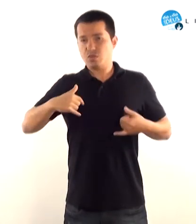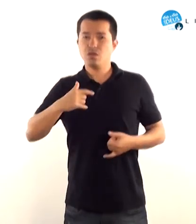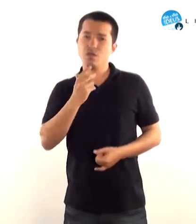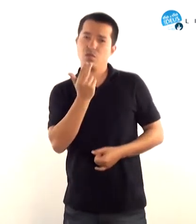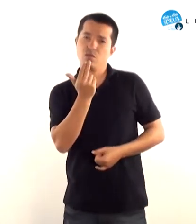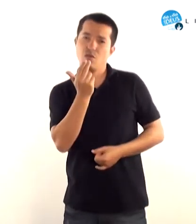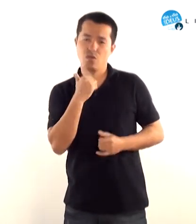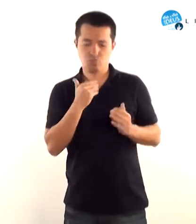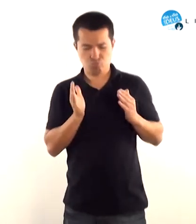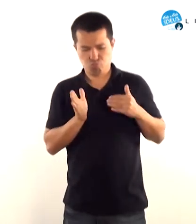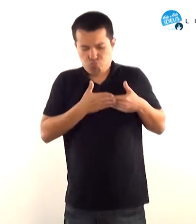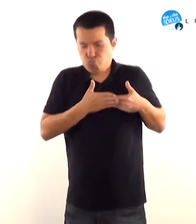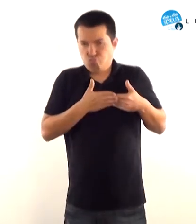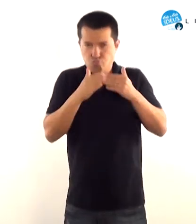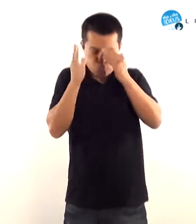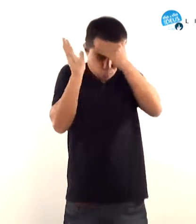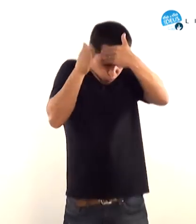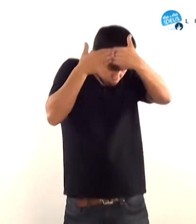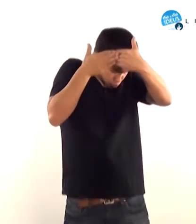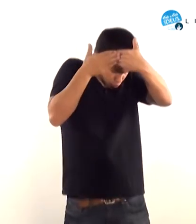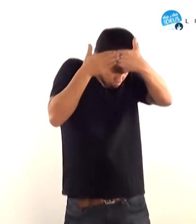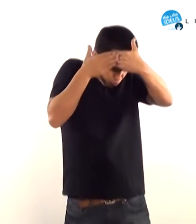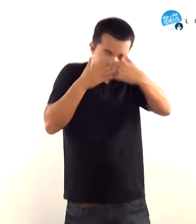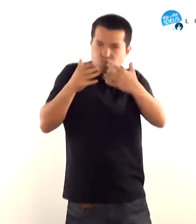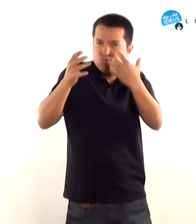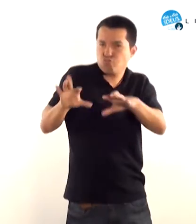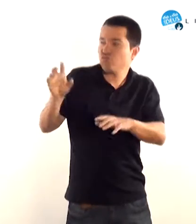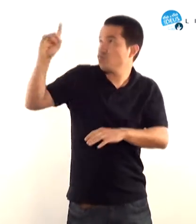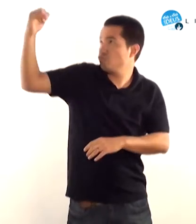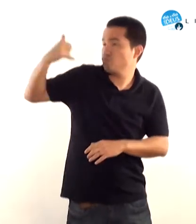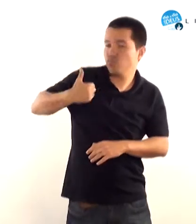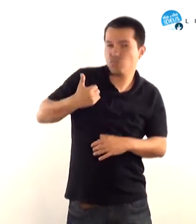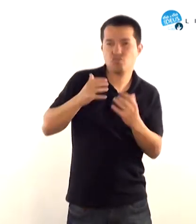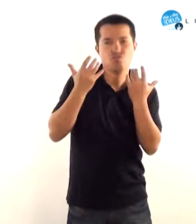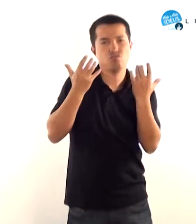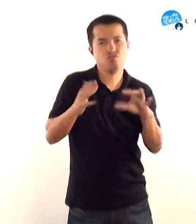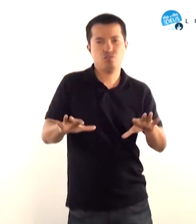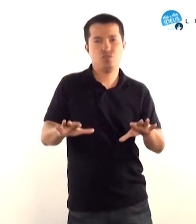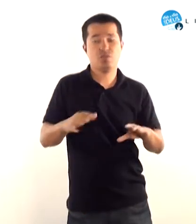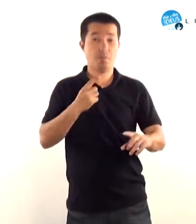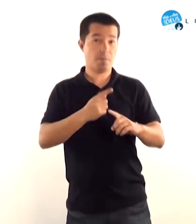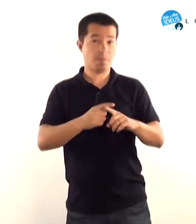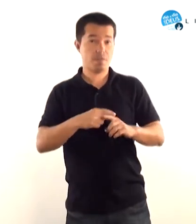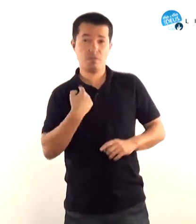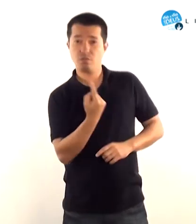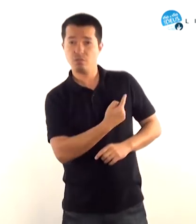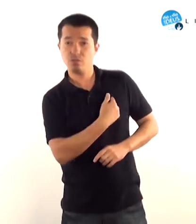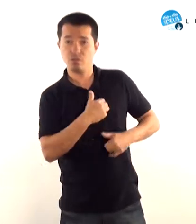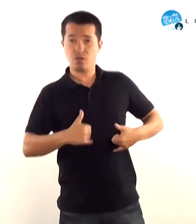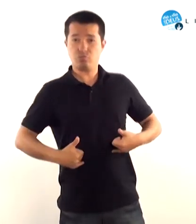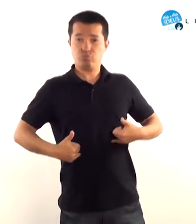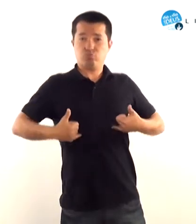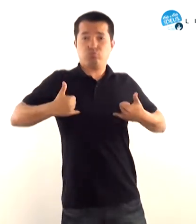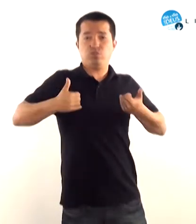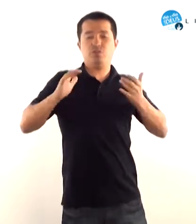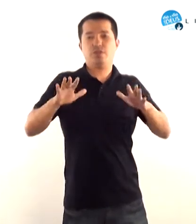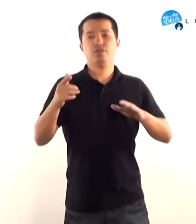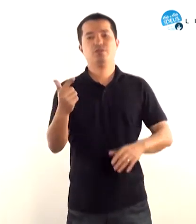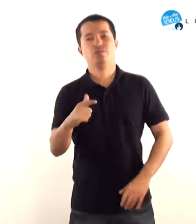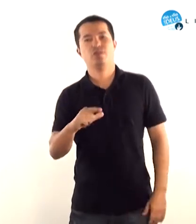e teimoso e acho que sou o dono da verdade, eu começo a construir um sistema de sociedade que não tem